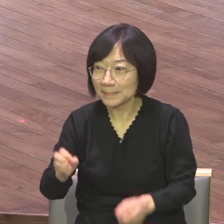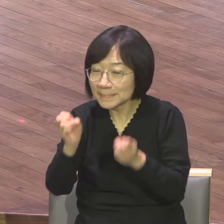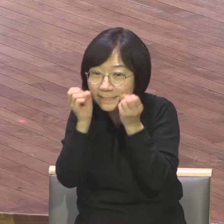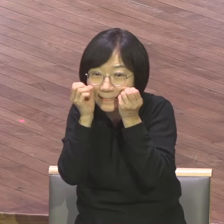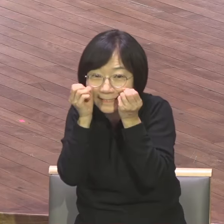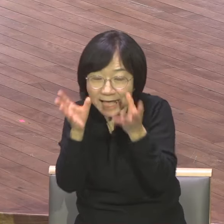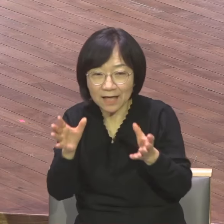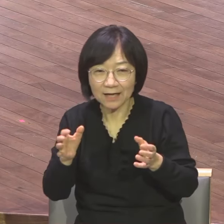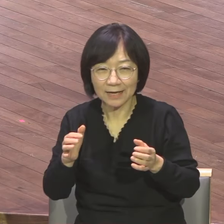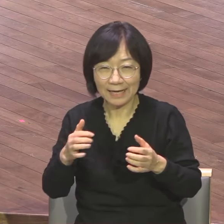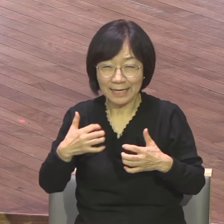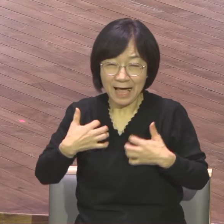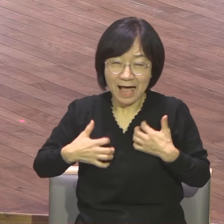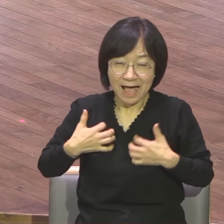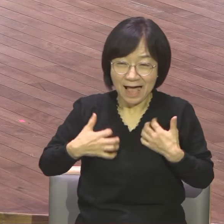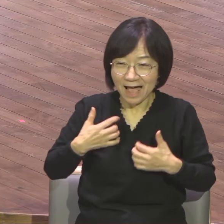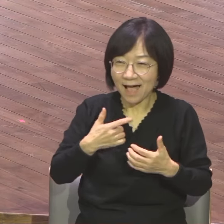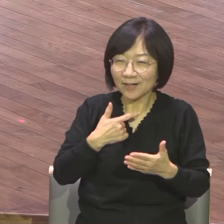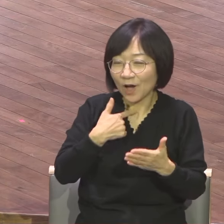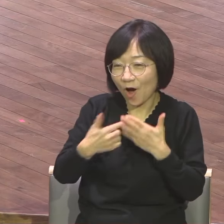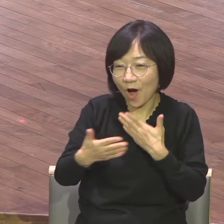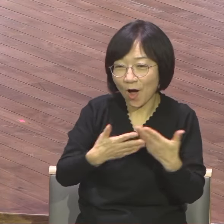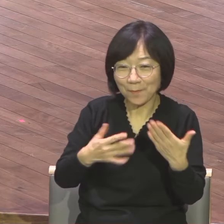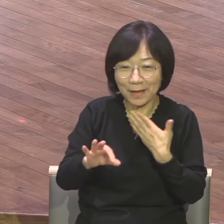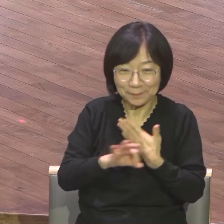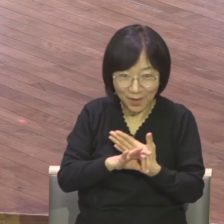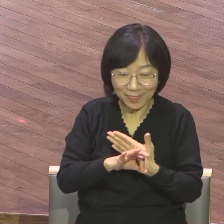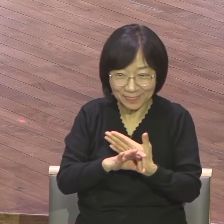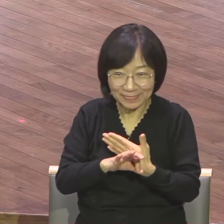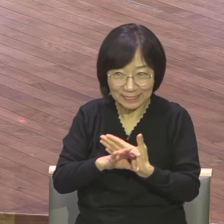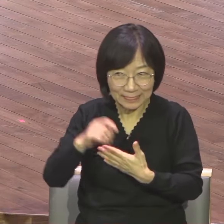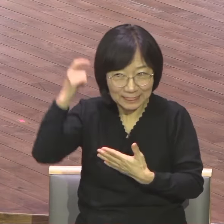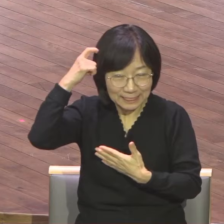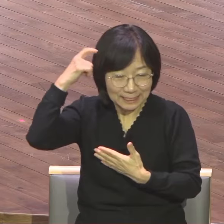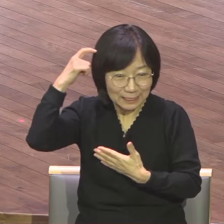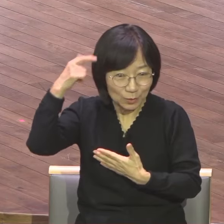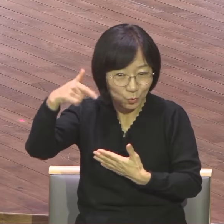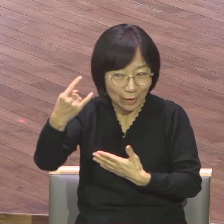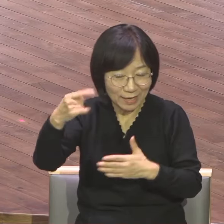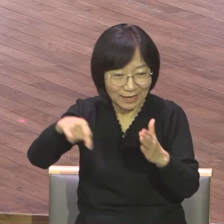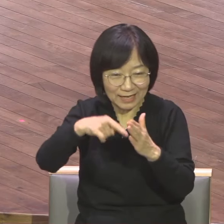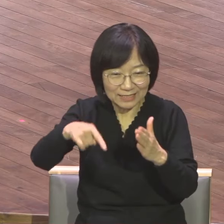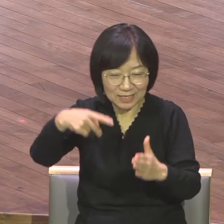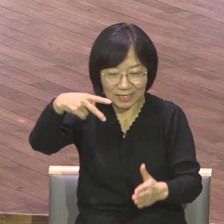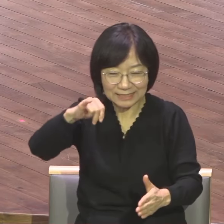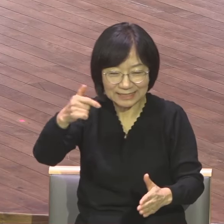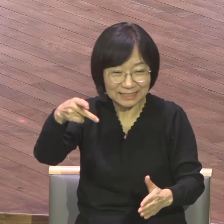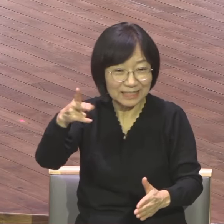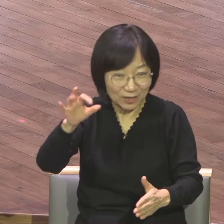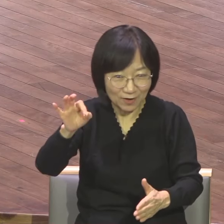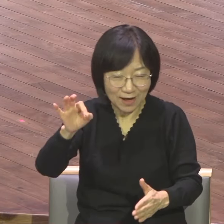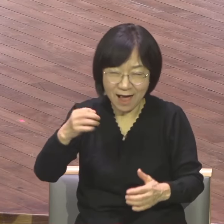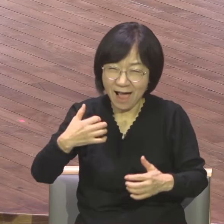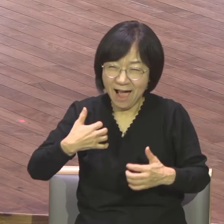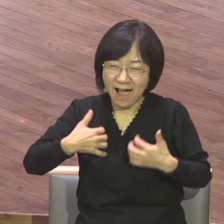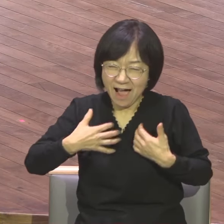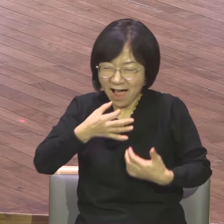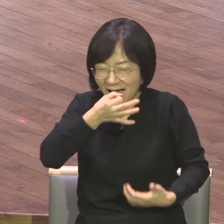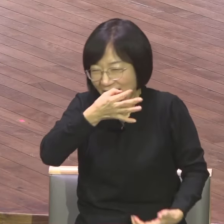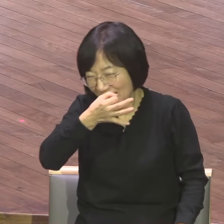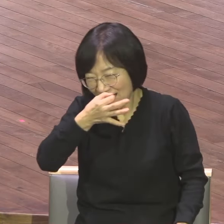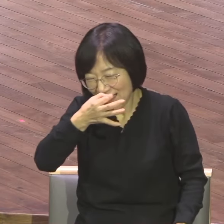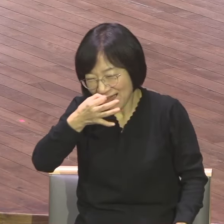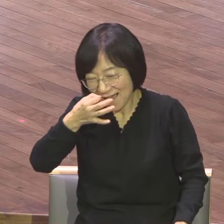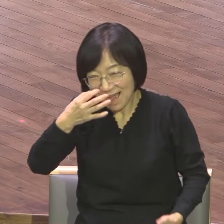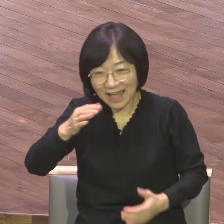것을 경험할 때 분비되는 신경 전달 물질이죠. 신날 때, 기분 좋을